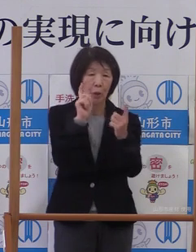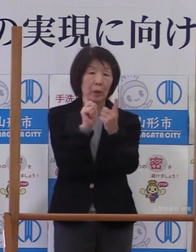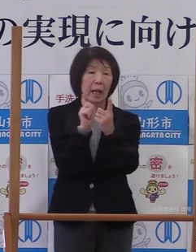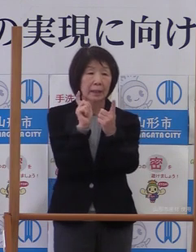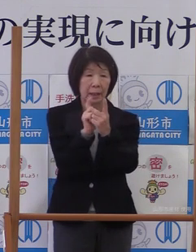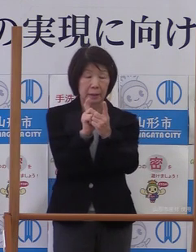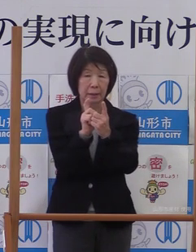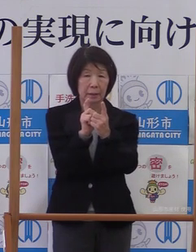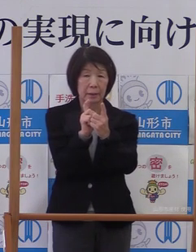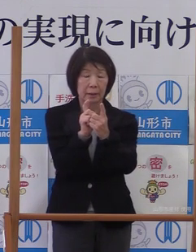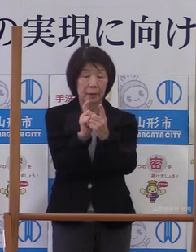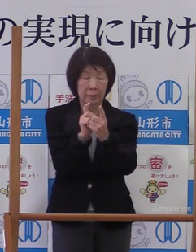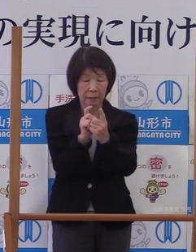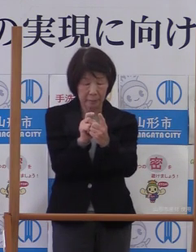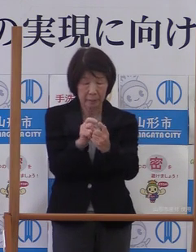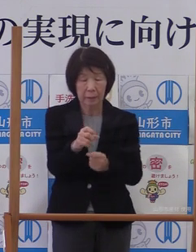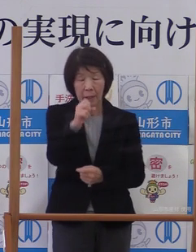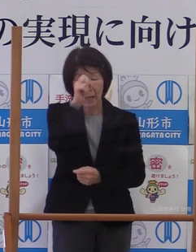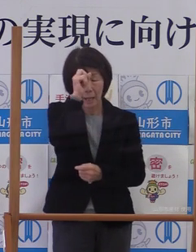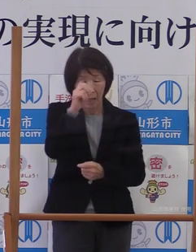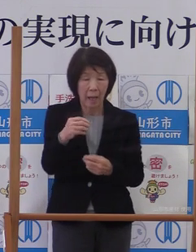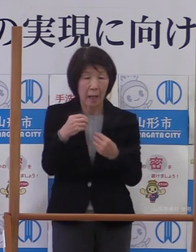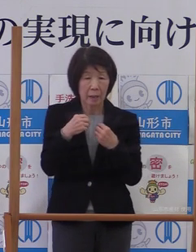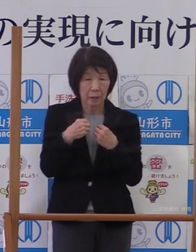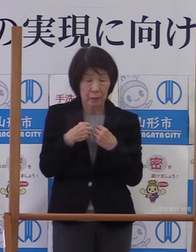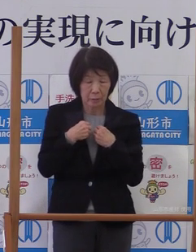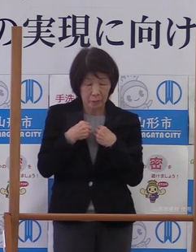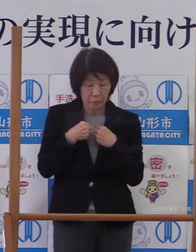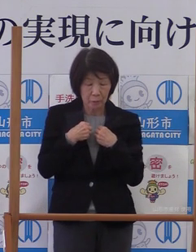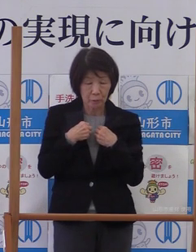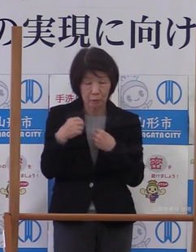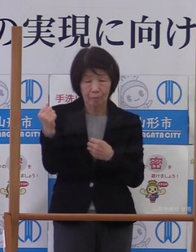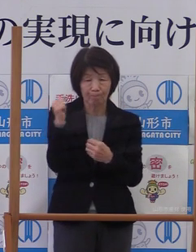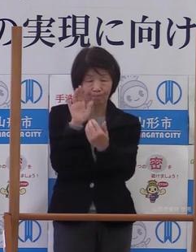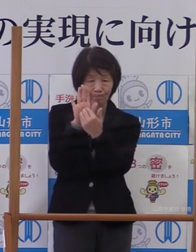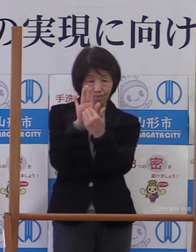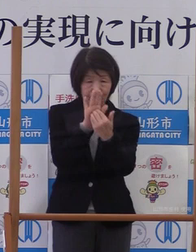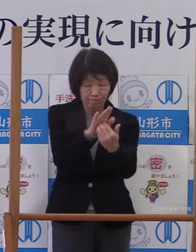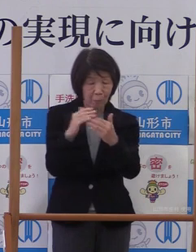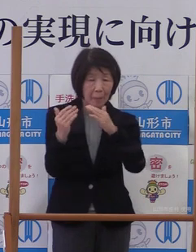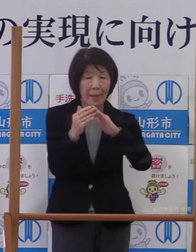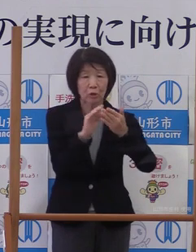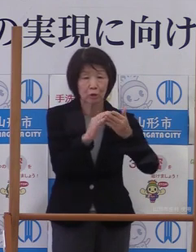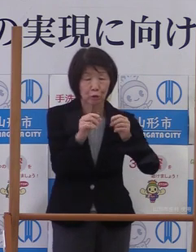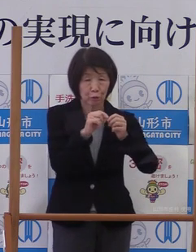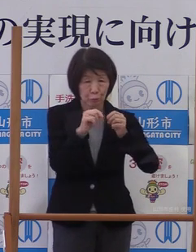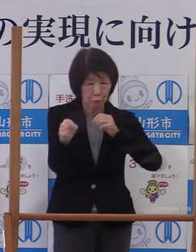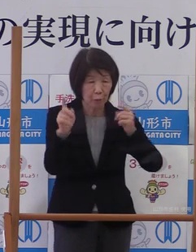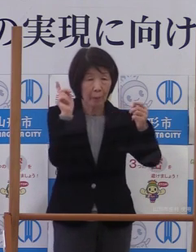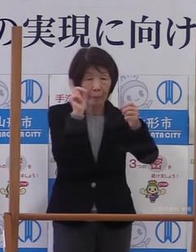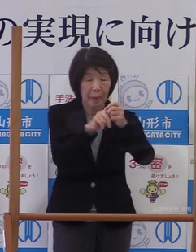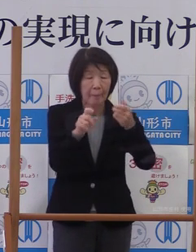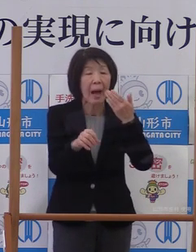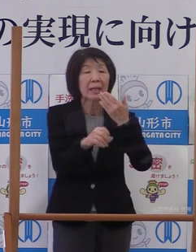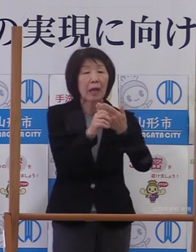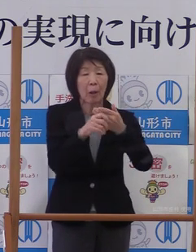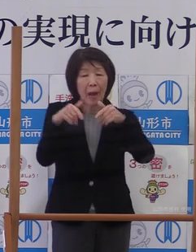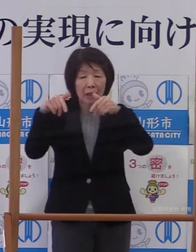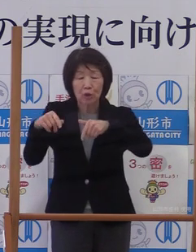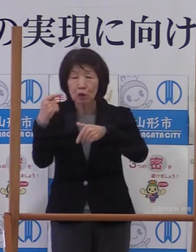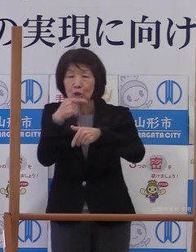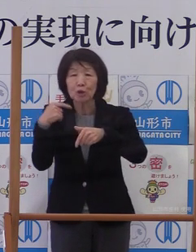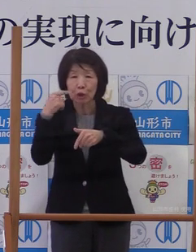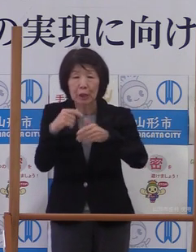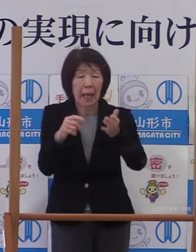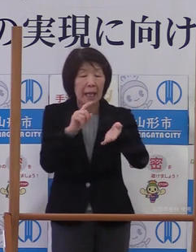つまり感染症に強い街づくりを長期的に目指していこうという、例えば西口にバスウェイを作ってです